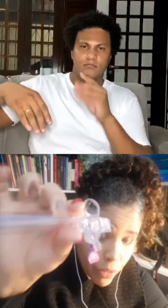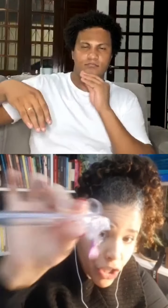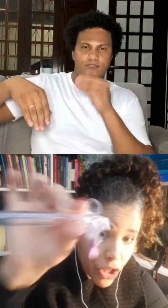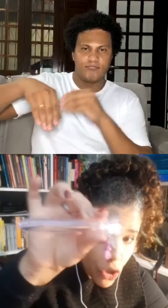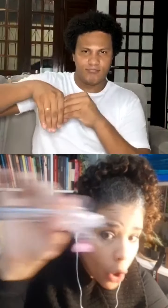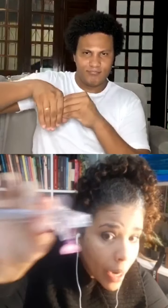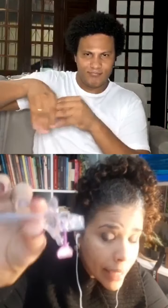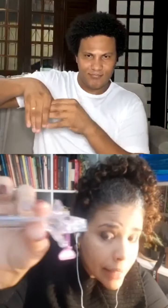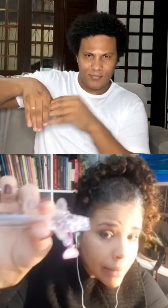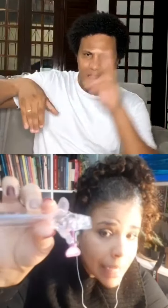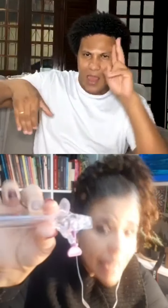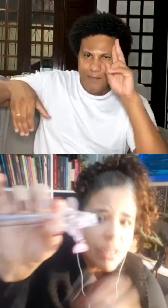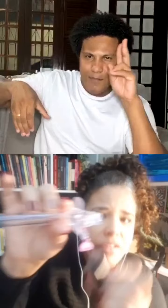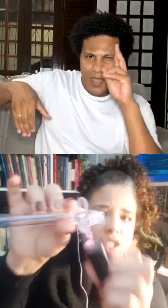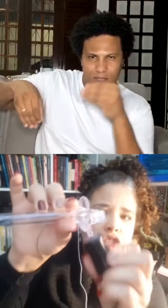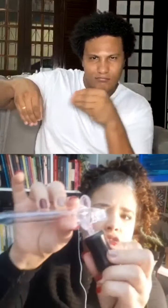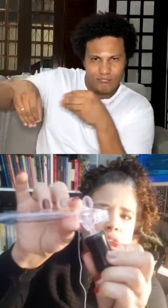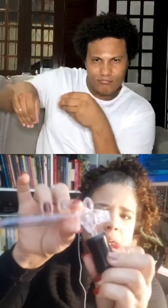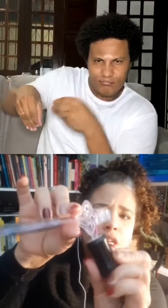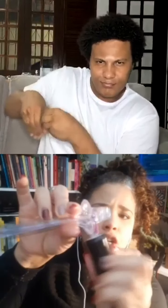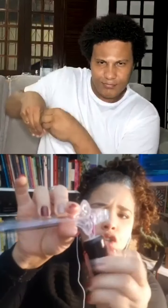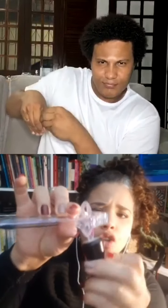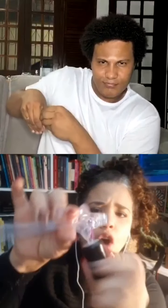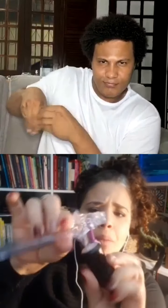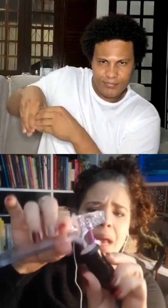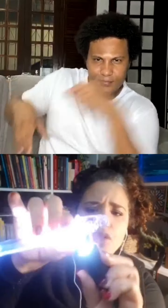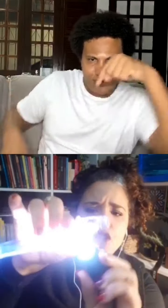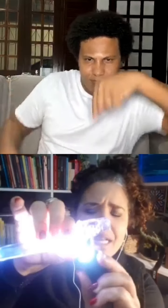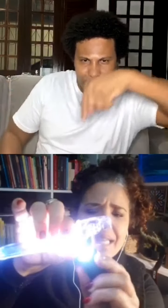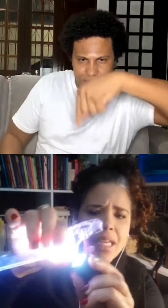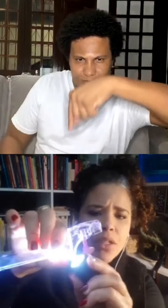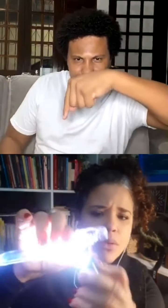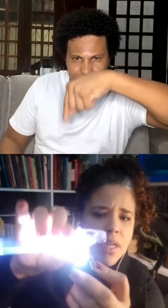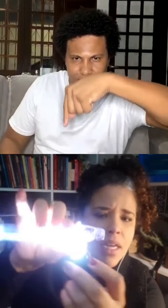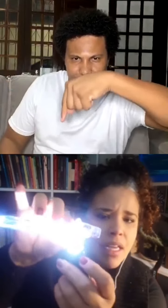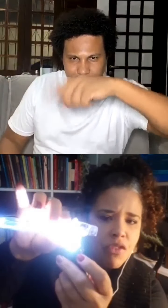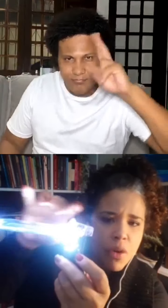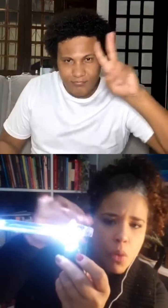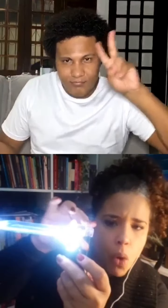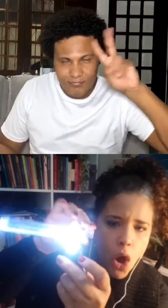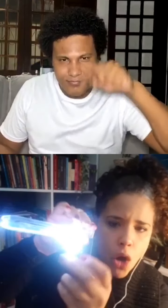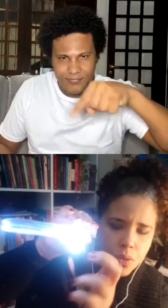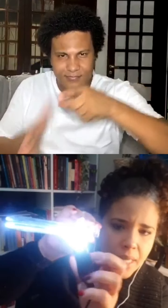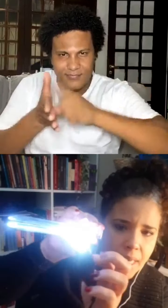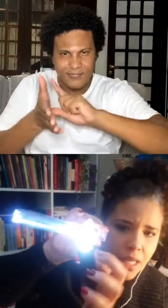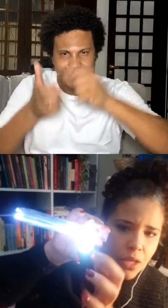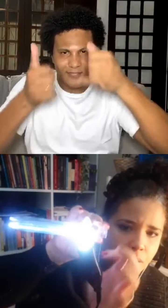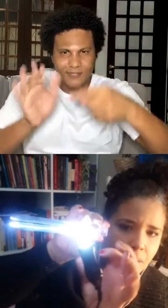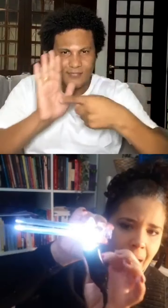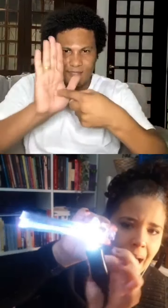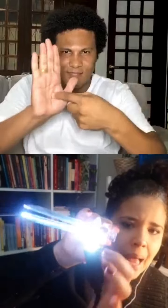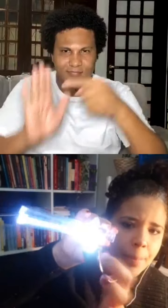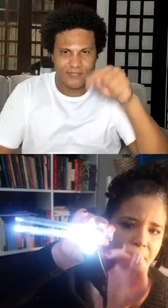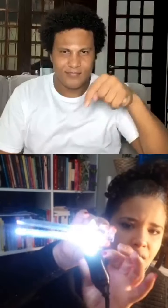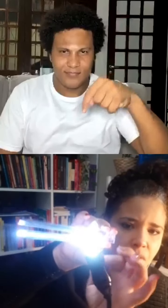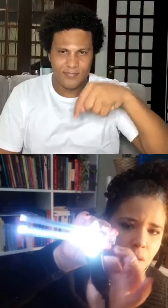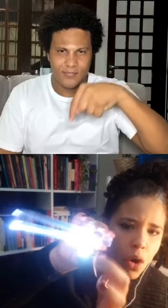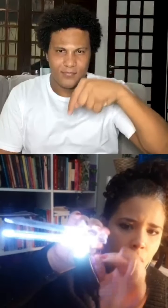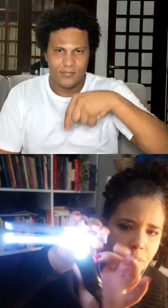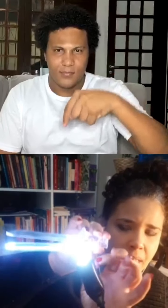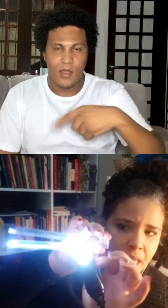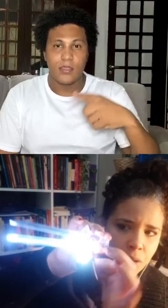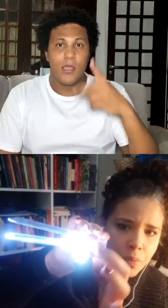gente coloca dentro da vagina, joga uma luz lá dentro e vê o colo uterino, abre e vê o